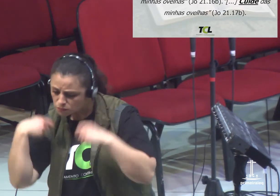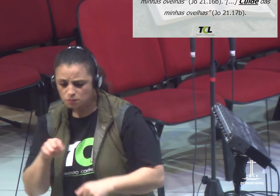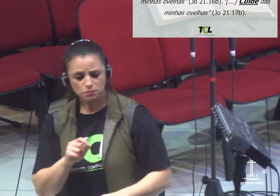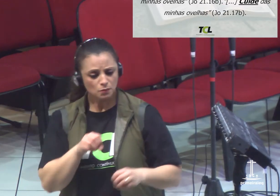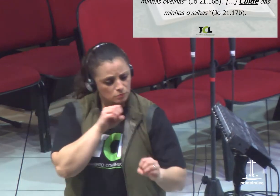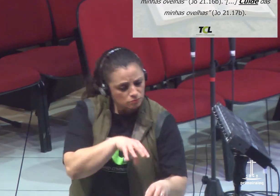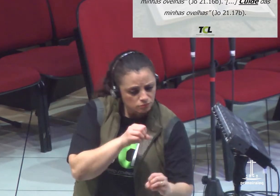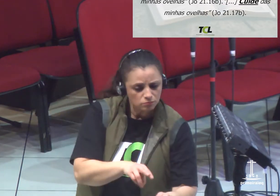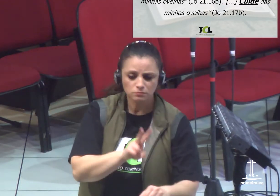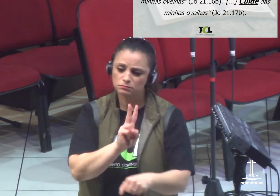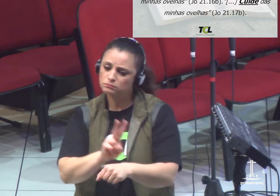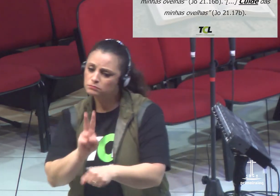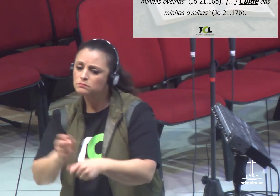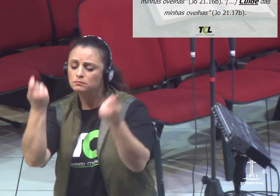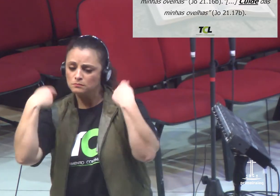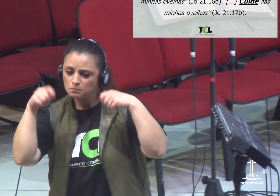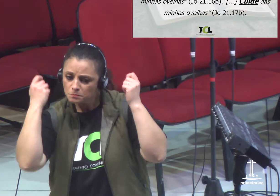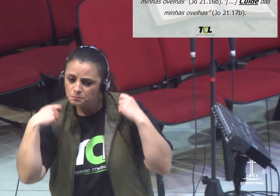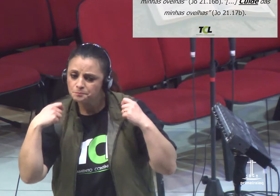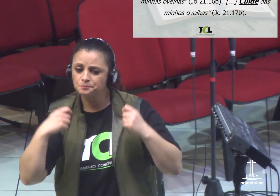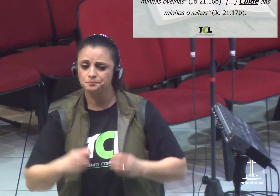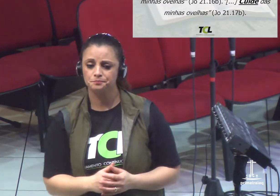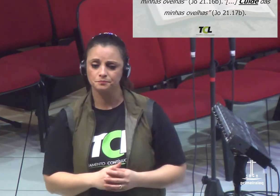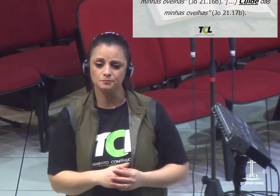minhas ovelhas, cuide das minhas ovelhas.